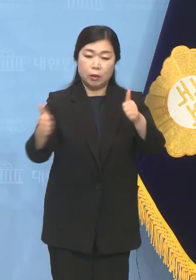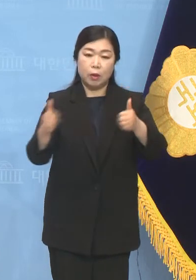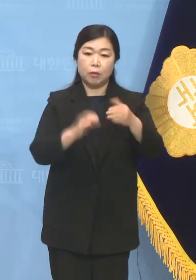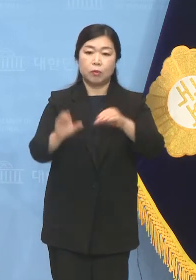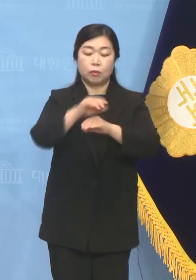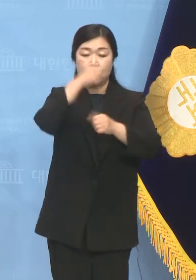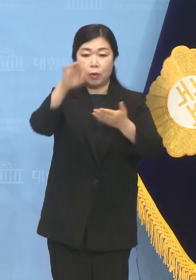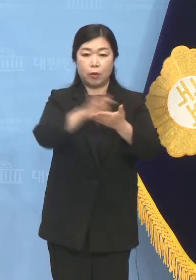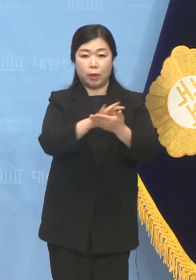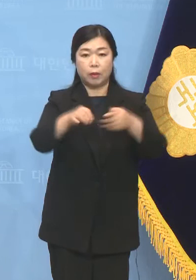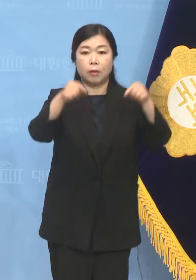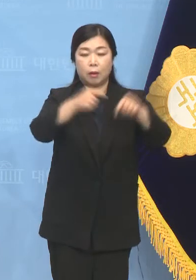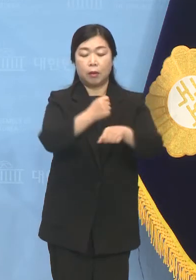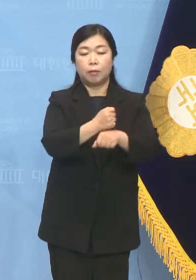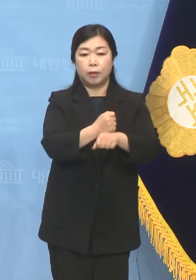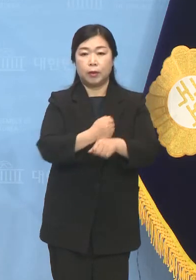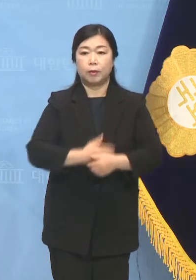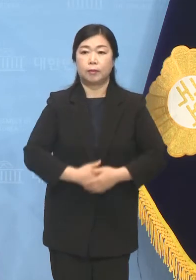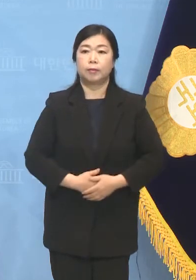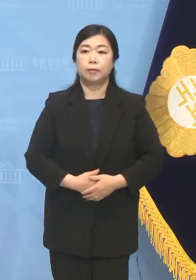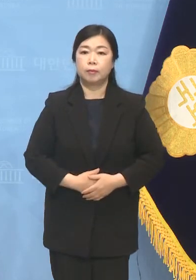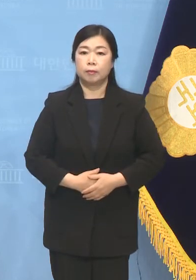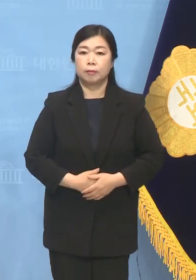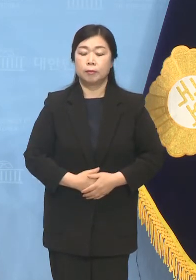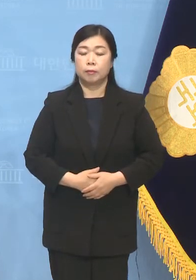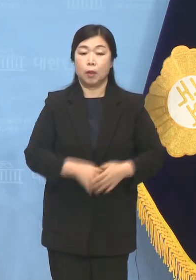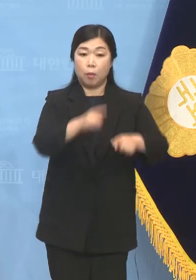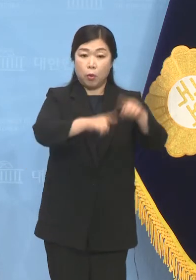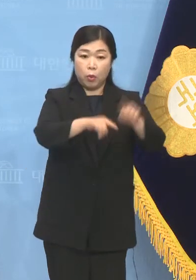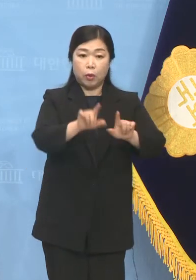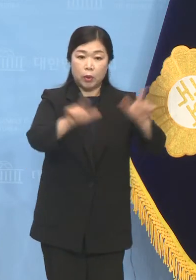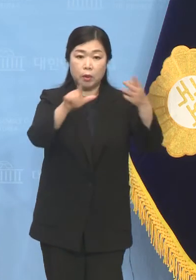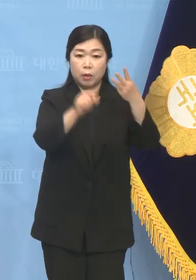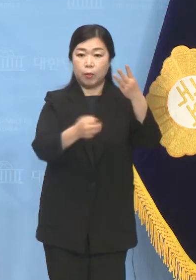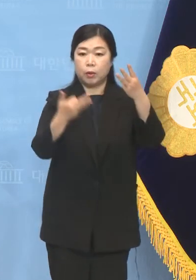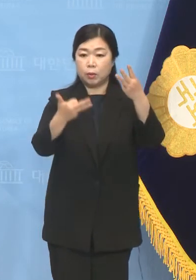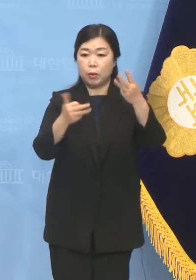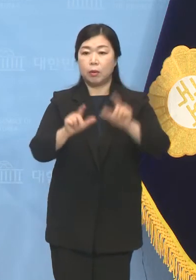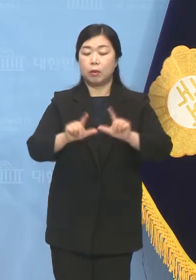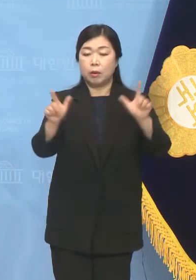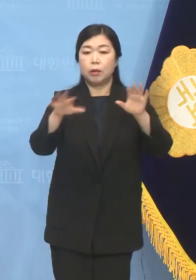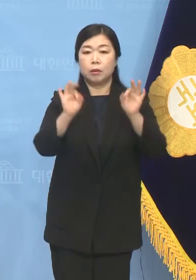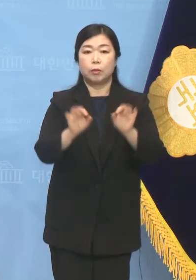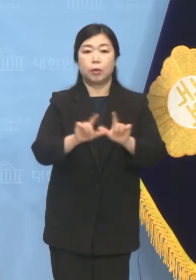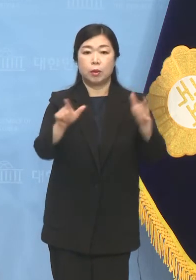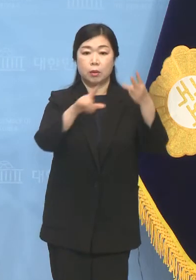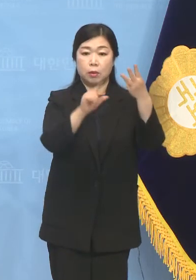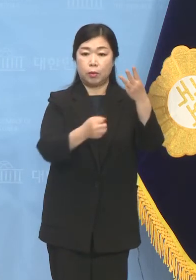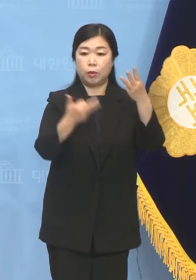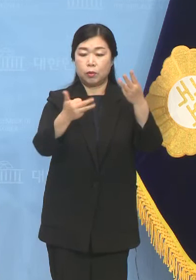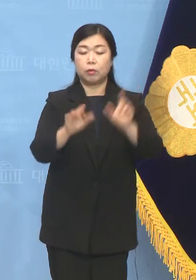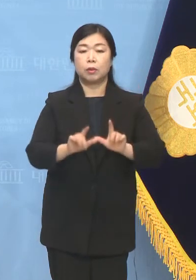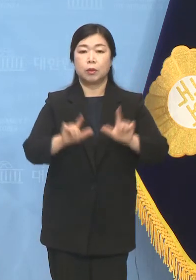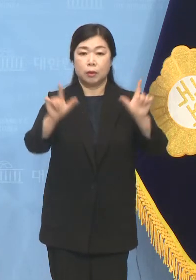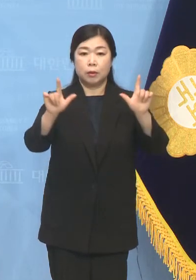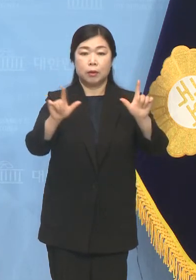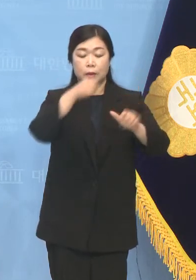심사를 진행합니다. 목요일 3월 18일과 금요일 3월 19일에는